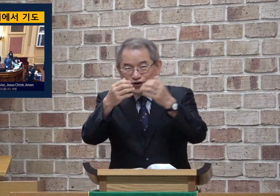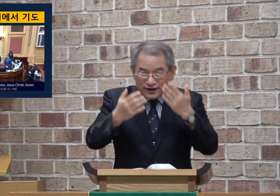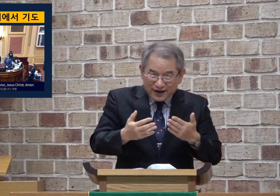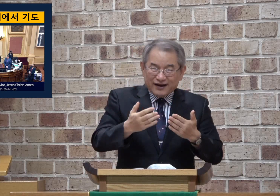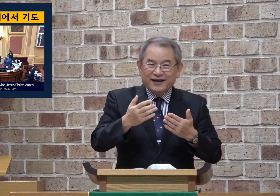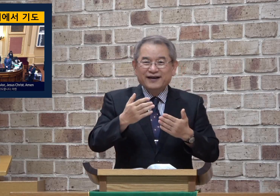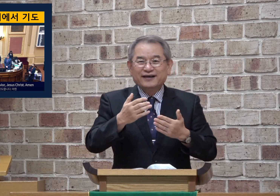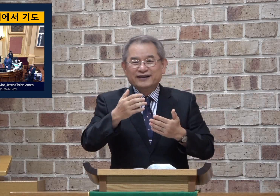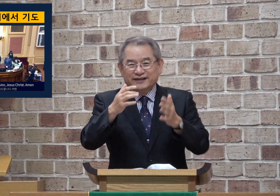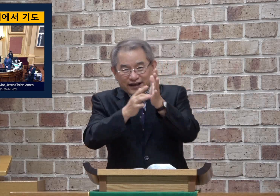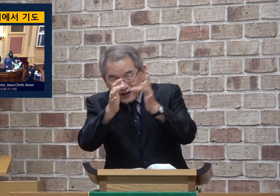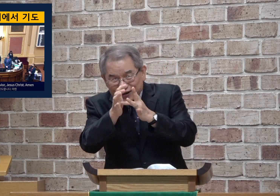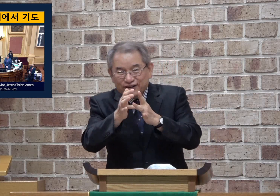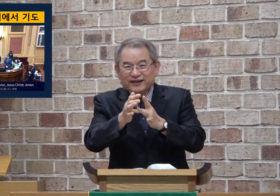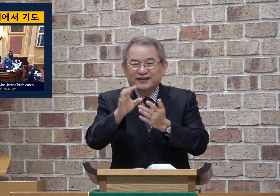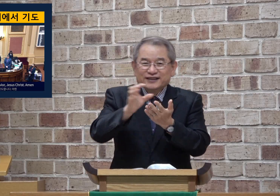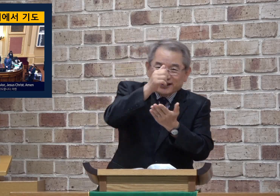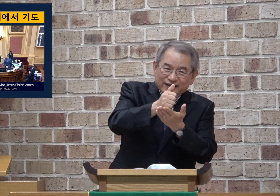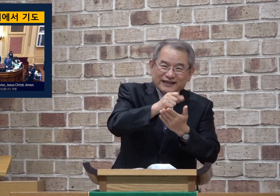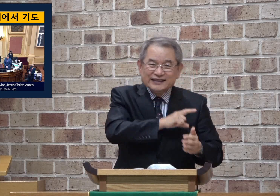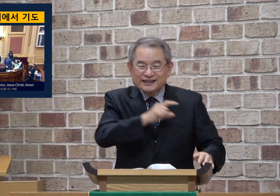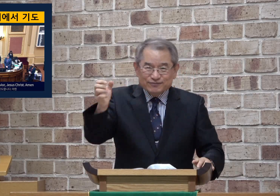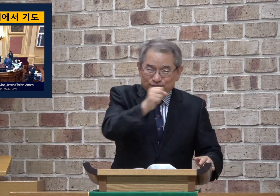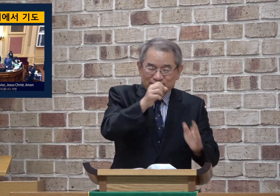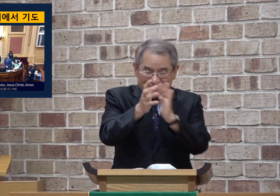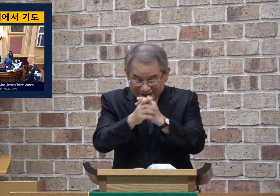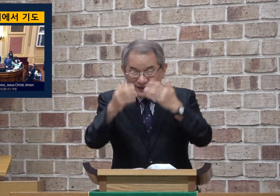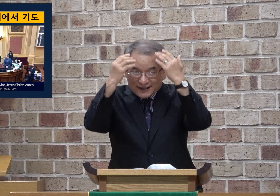그래서 목사님이 이렇게 기도했습니다. 우리를 죄에서 구원해 주신